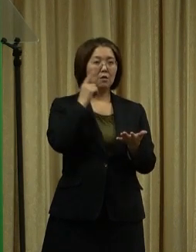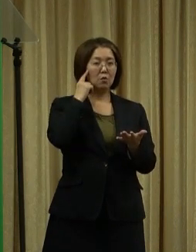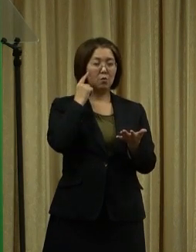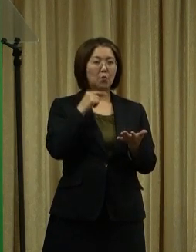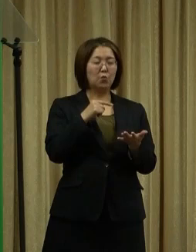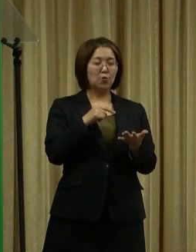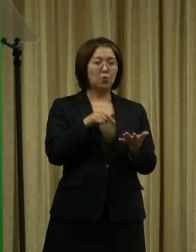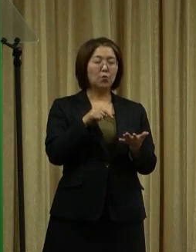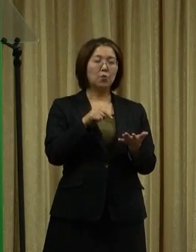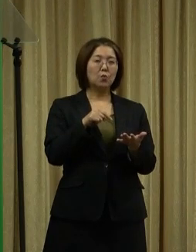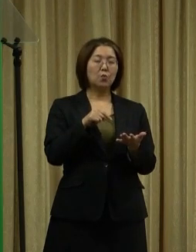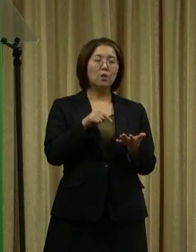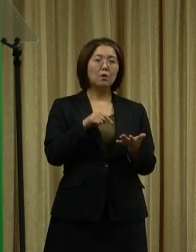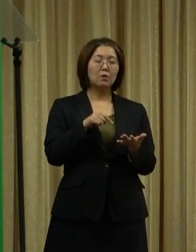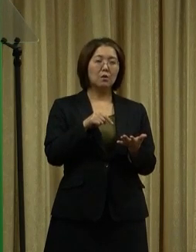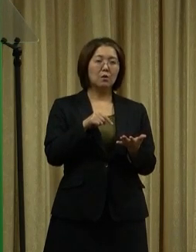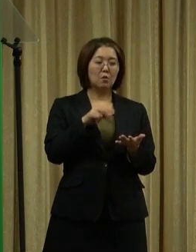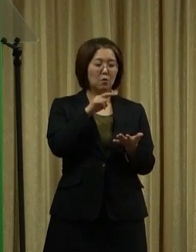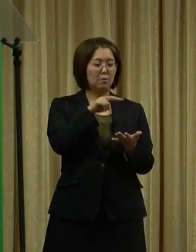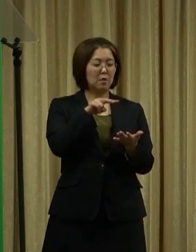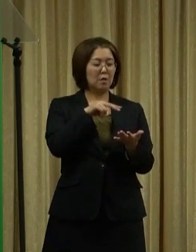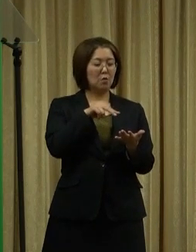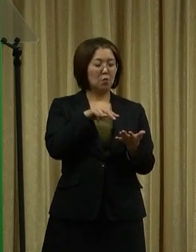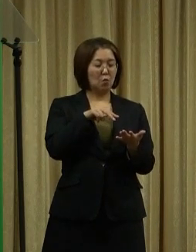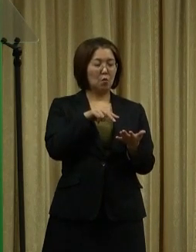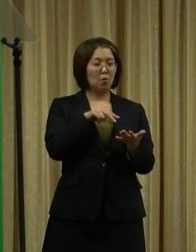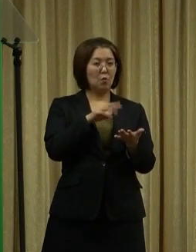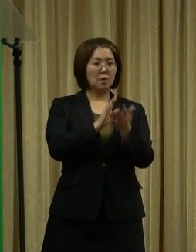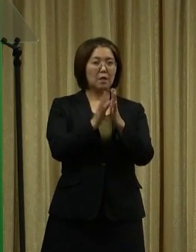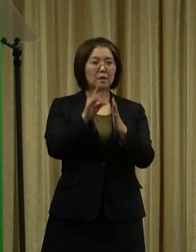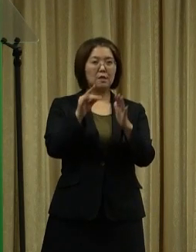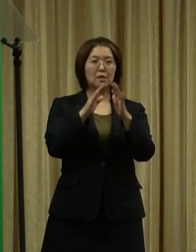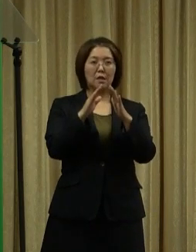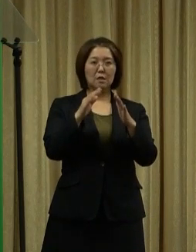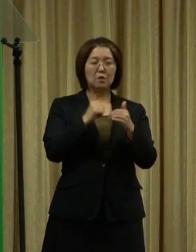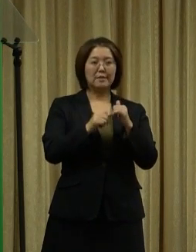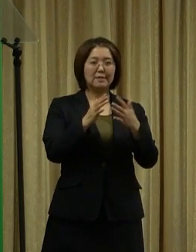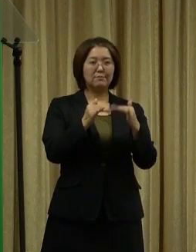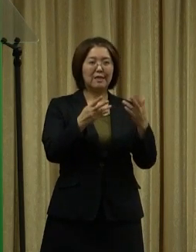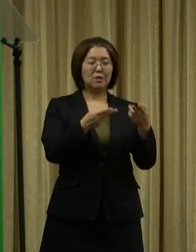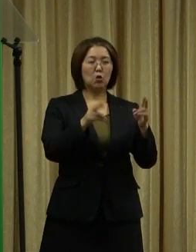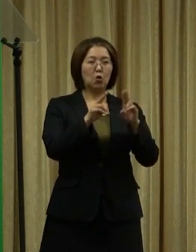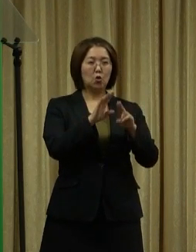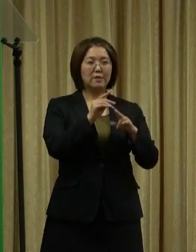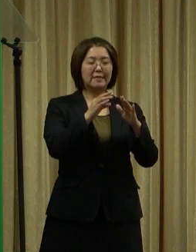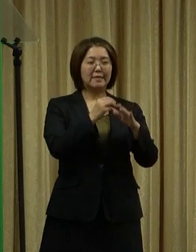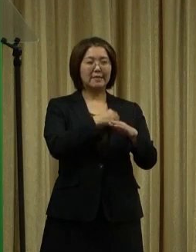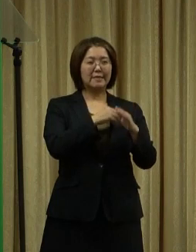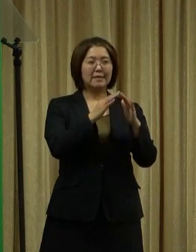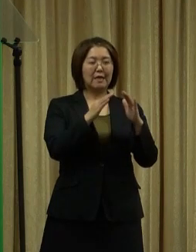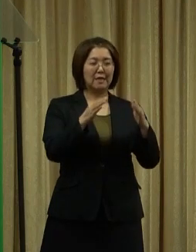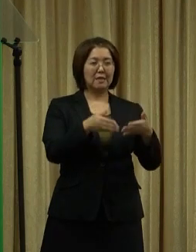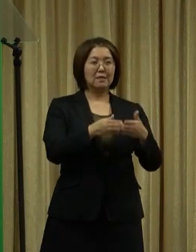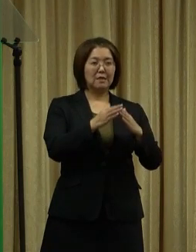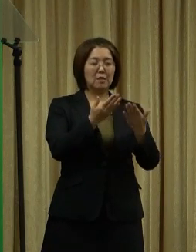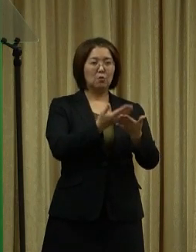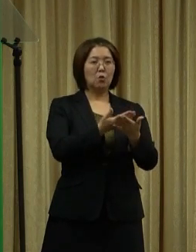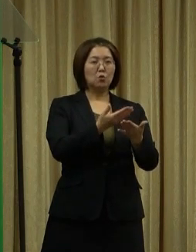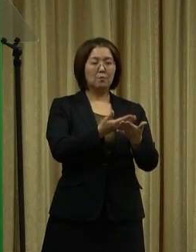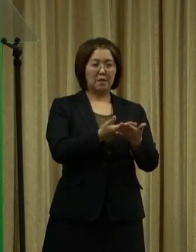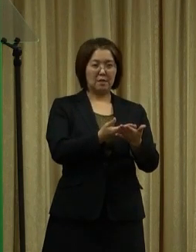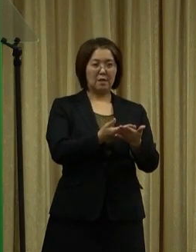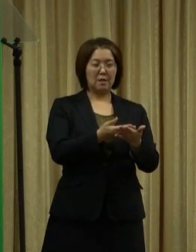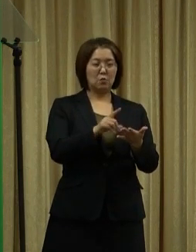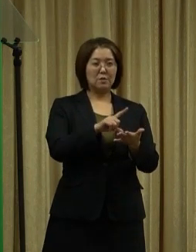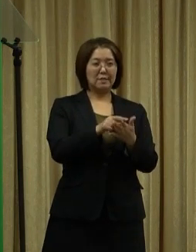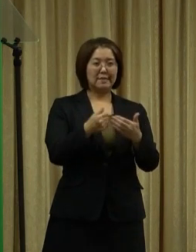まあ、そのところを見ていると、まあ、いわゆるこう県議会の自民党議員会が設置を求めた、まあ、地域協議会につい